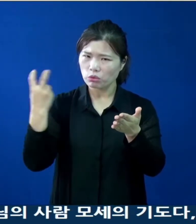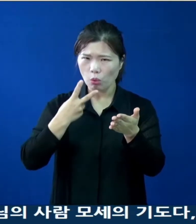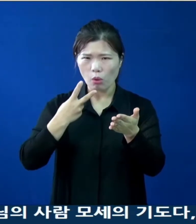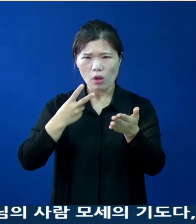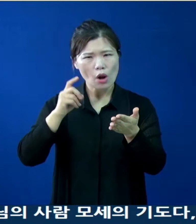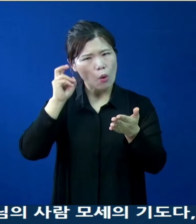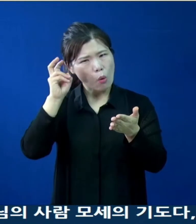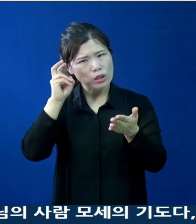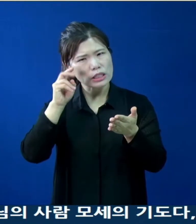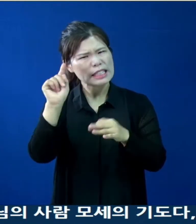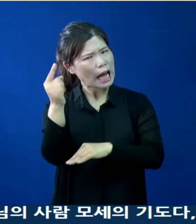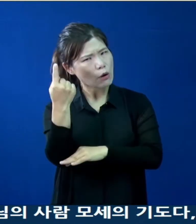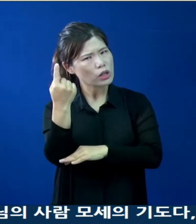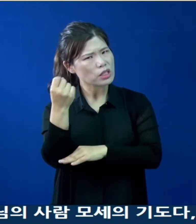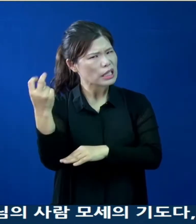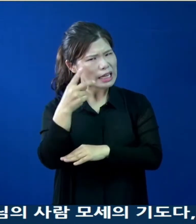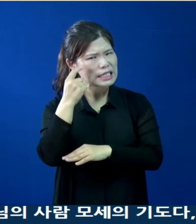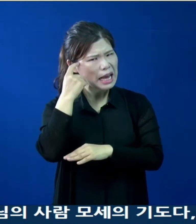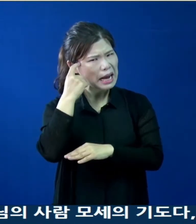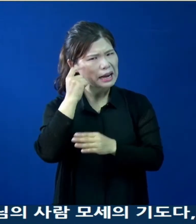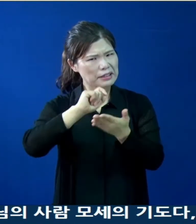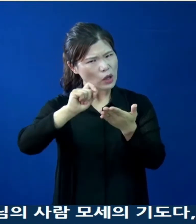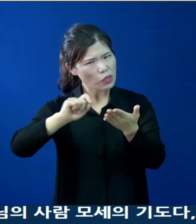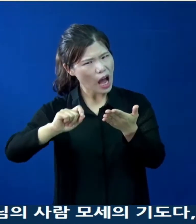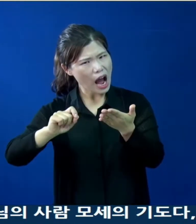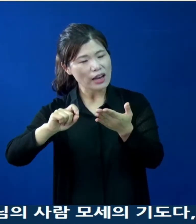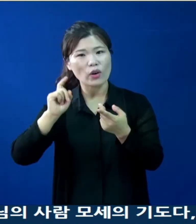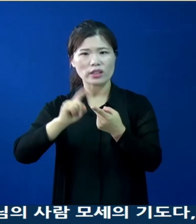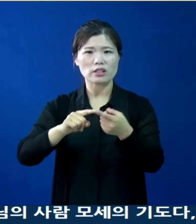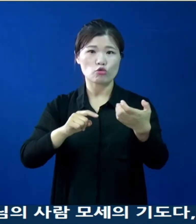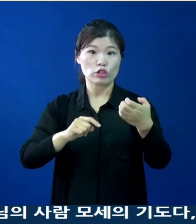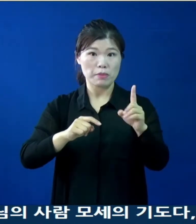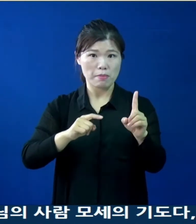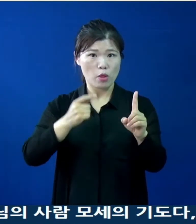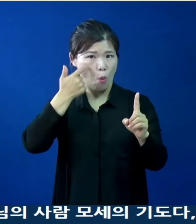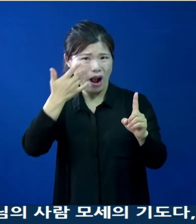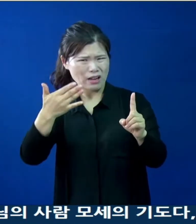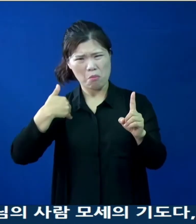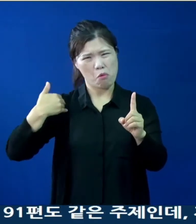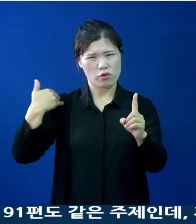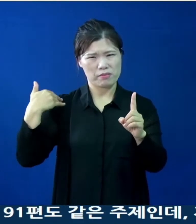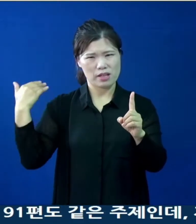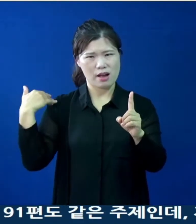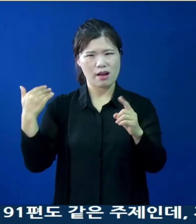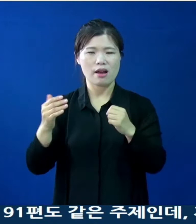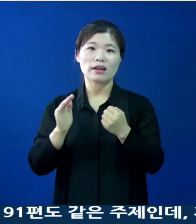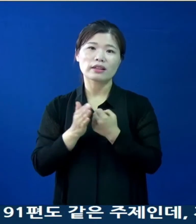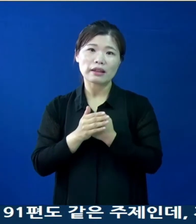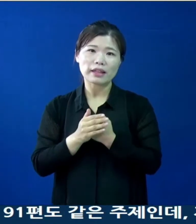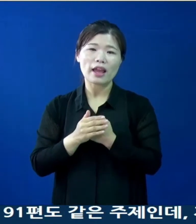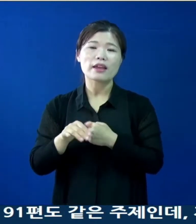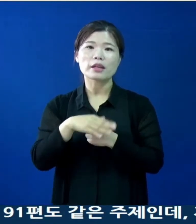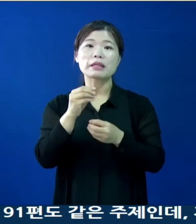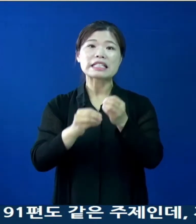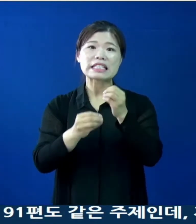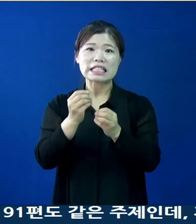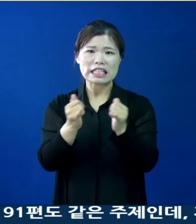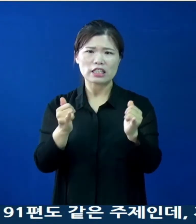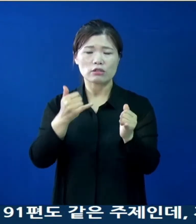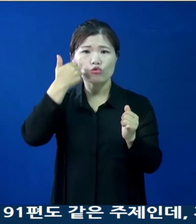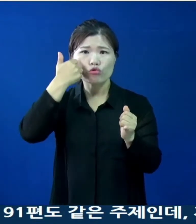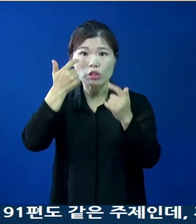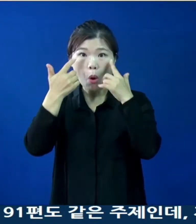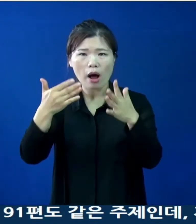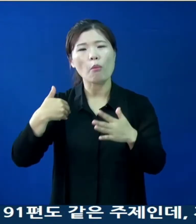다윗이 다시 한번 옮겨 적었다, 이렇게 생각하는 분도 있지만, 우리가 내릴 수 있는 결론은 시인은 누구인지 정확히